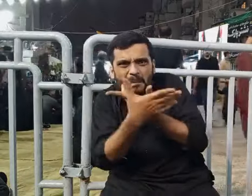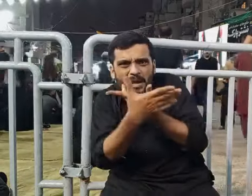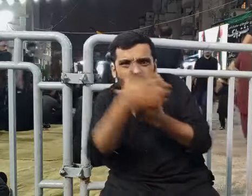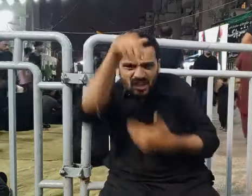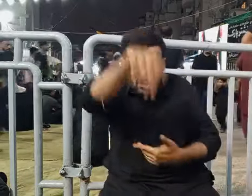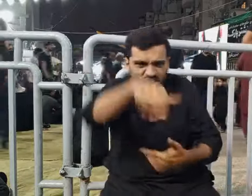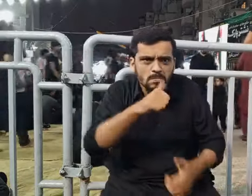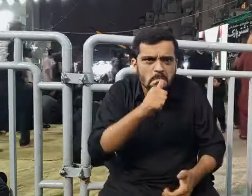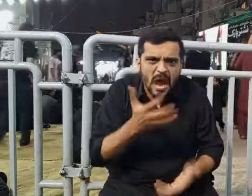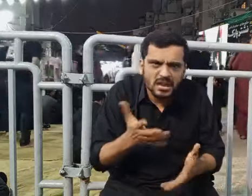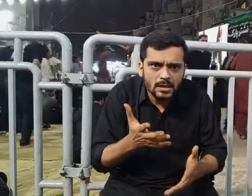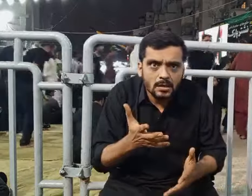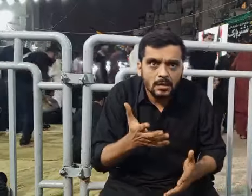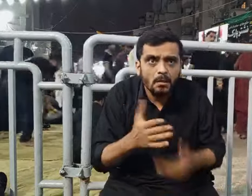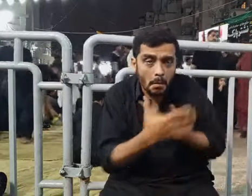کا مسئلہ حل کیا، پیاس کا مسئلہ حل کیا۔